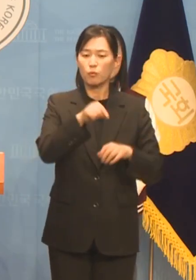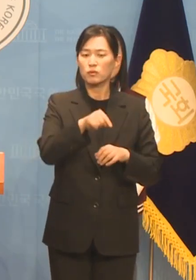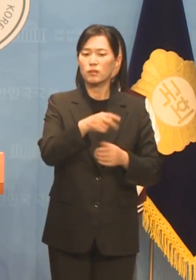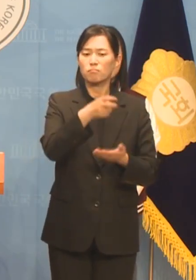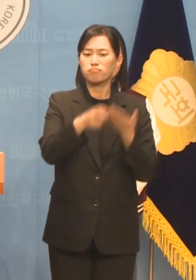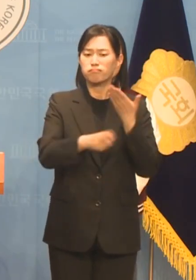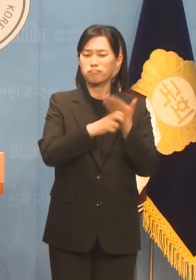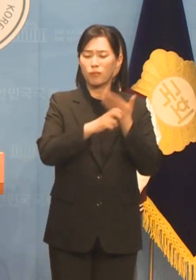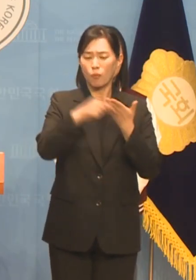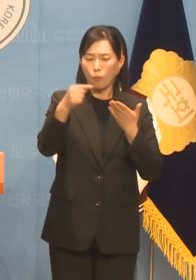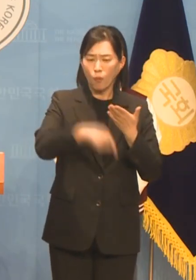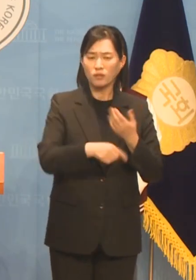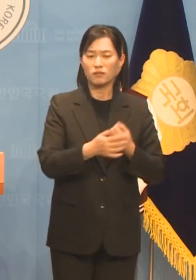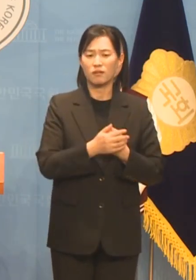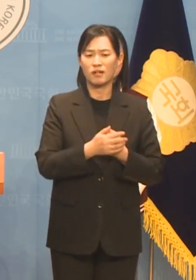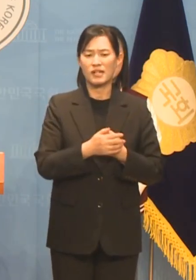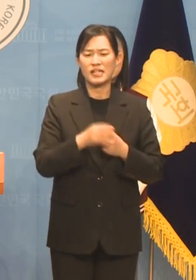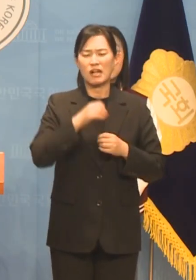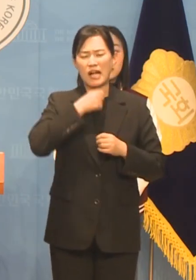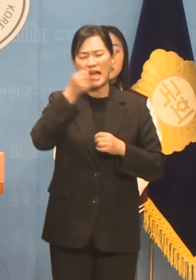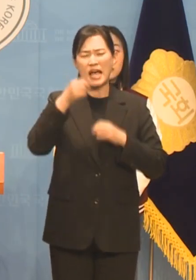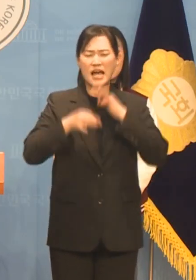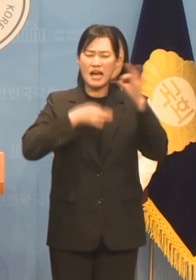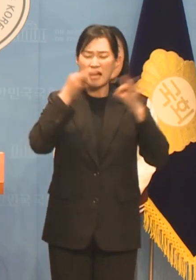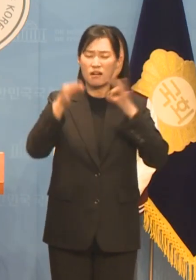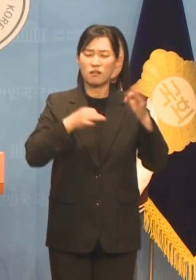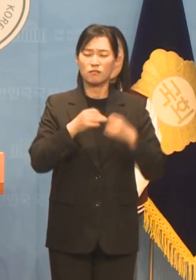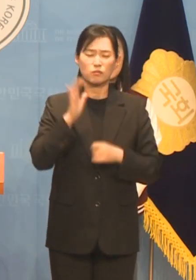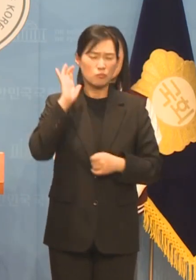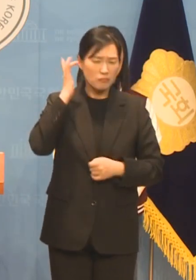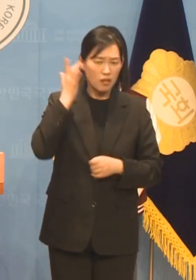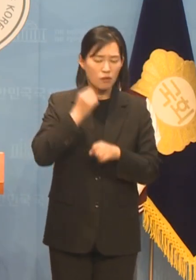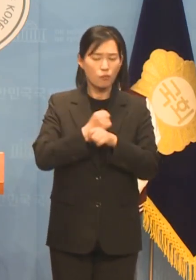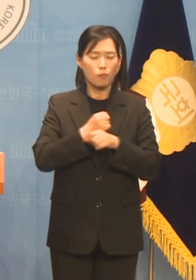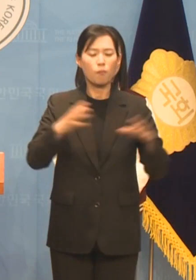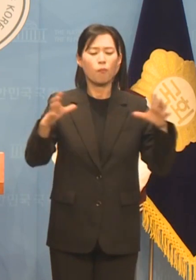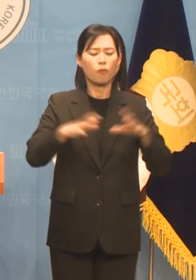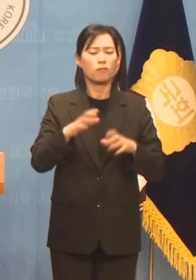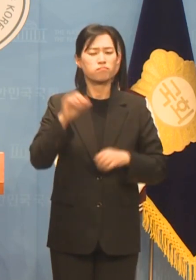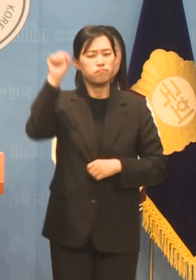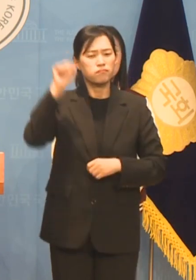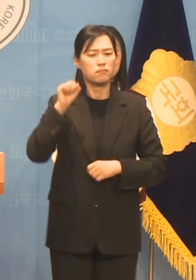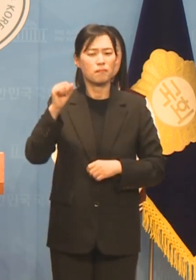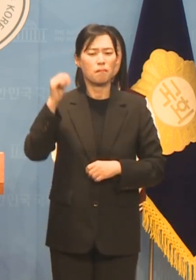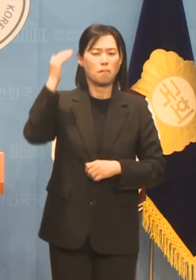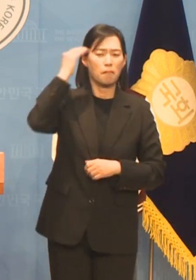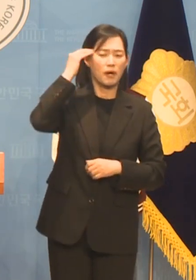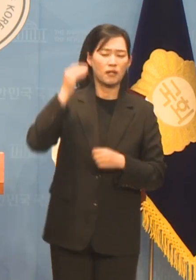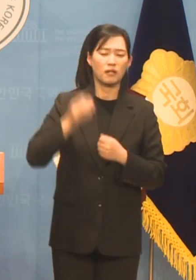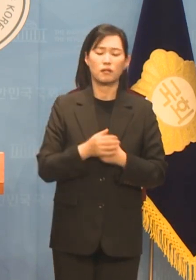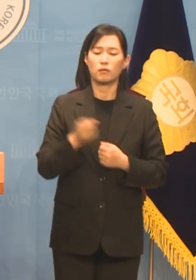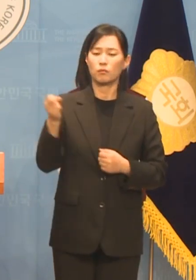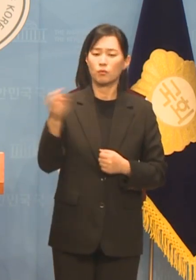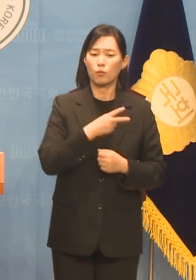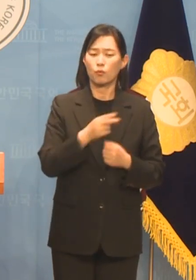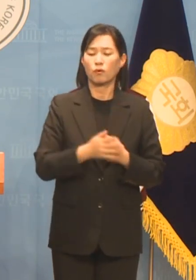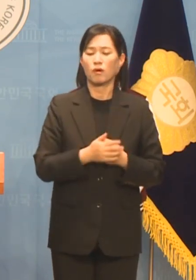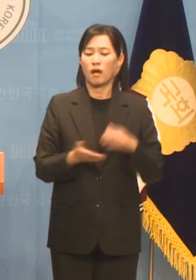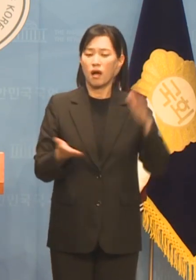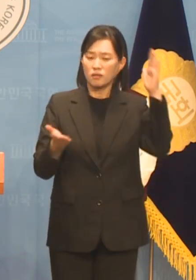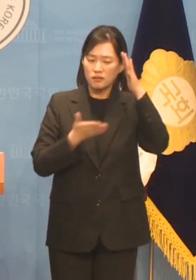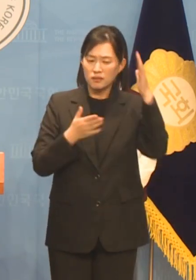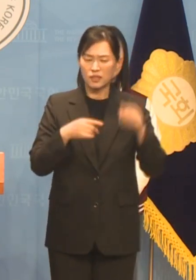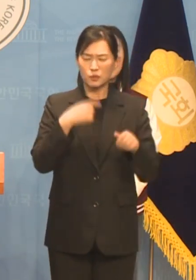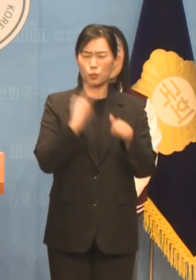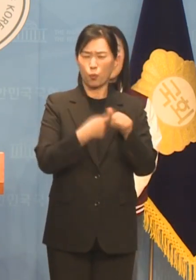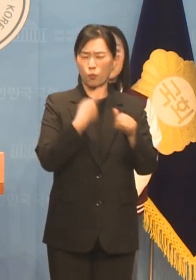불법으로 난입하여 예고 없이 확성기로 구호를 외치며 합법적인 집회를 방해했습니다. 뿐만 아니라 저희 이화여대 학우에게